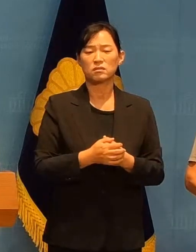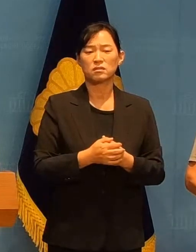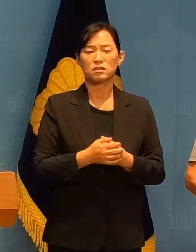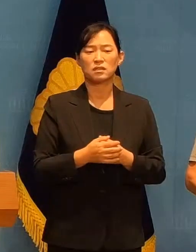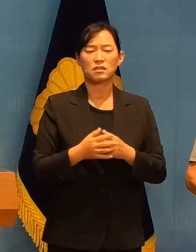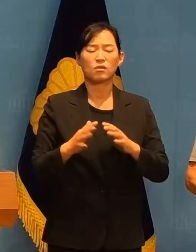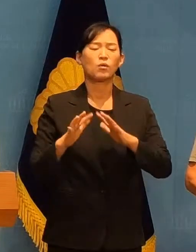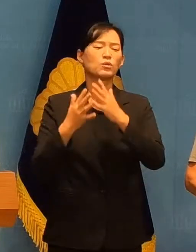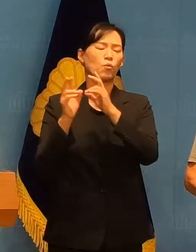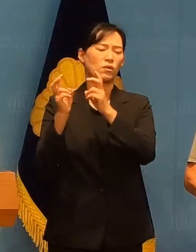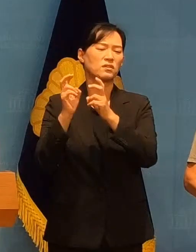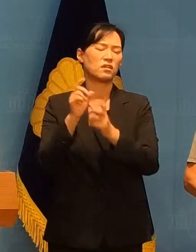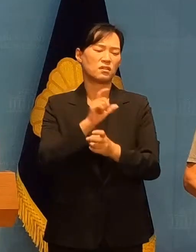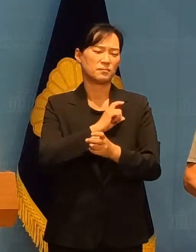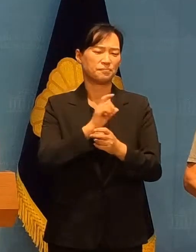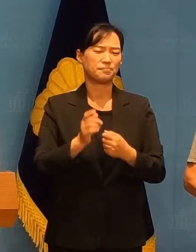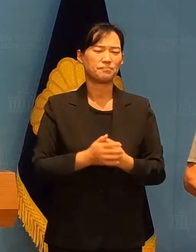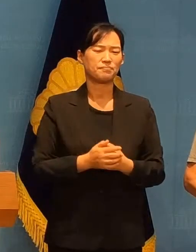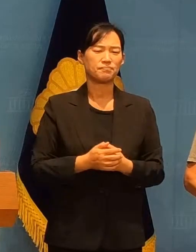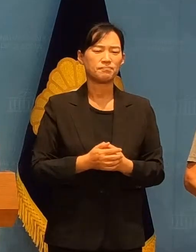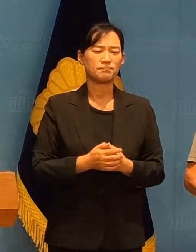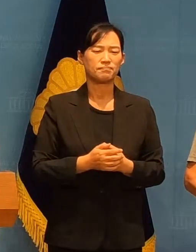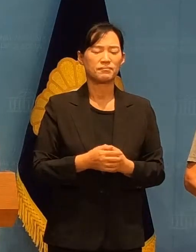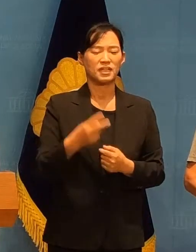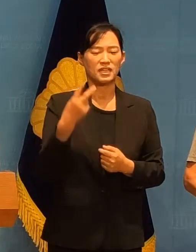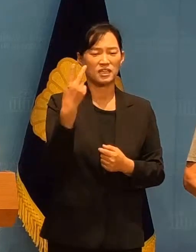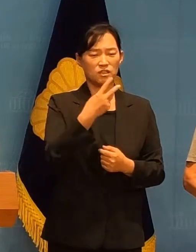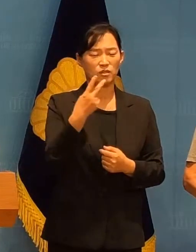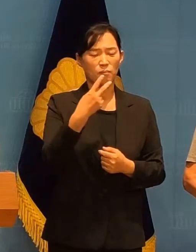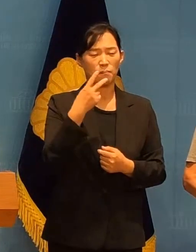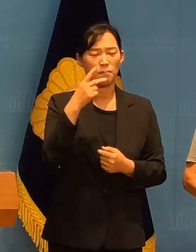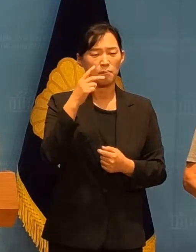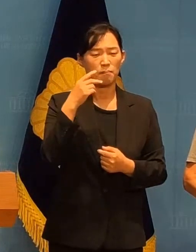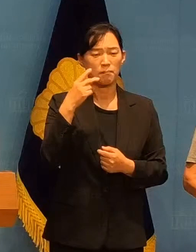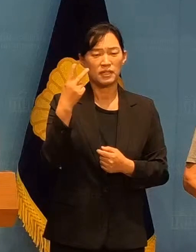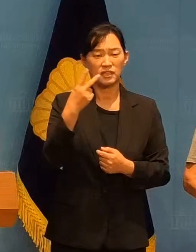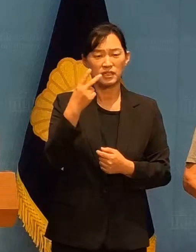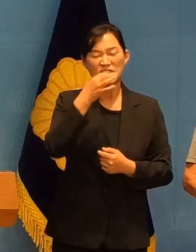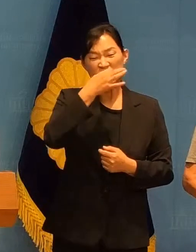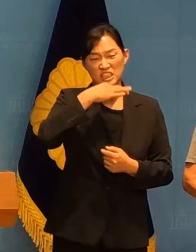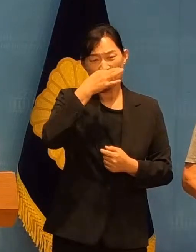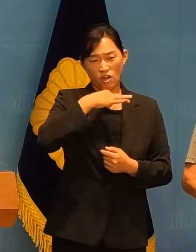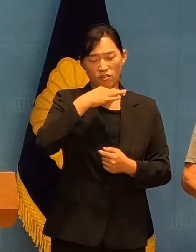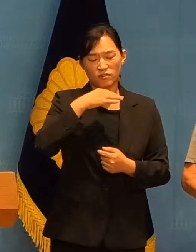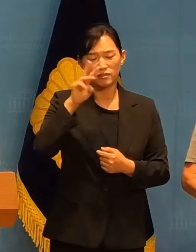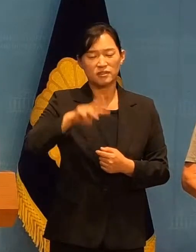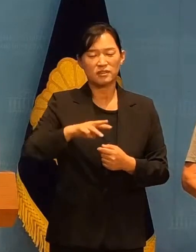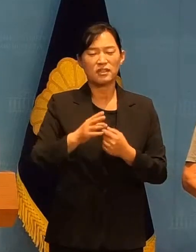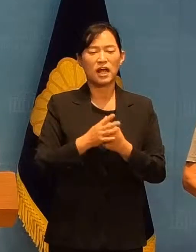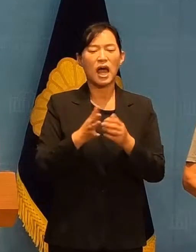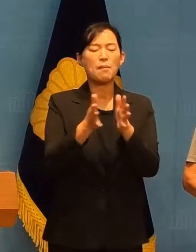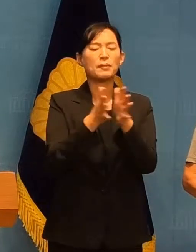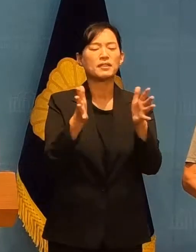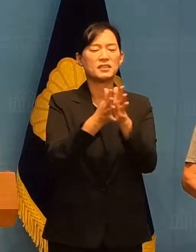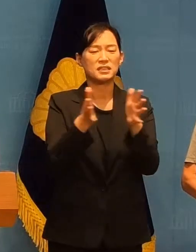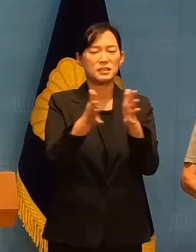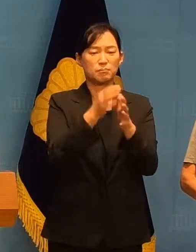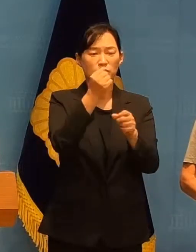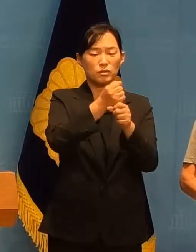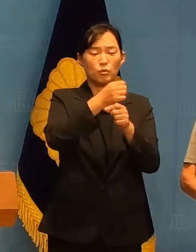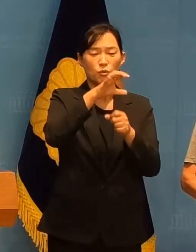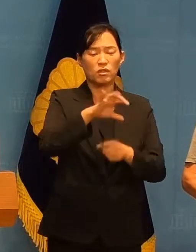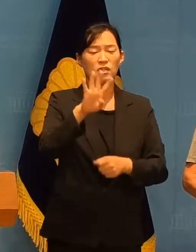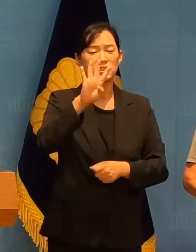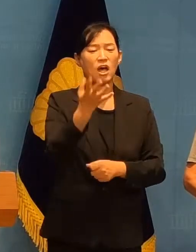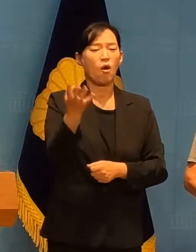이야기입니다. 신한건설산업은 2104 공공지원 민간 임대아파트 현장에서 4억 8천만